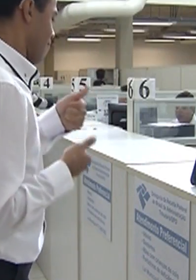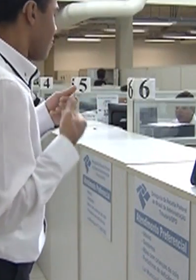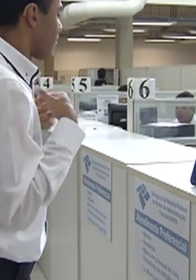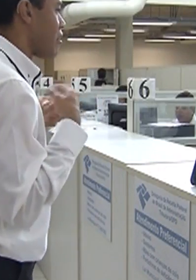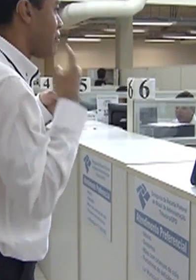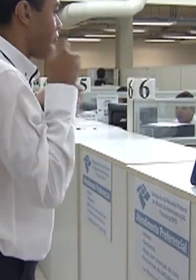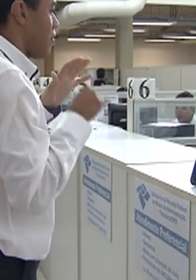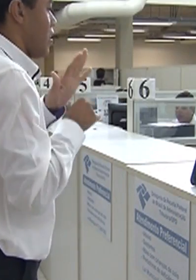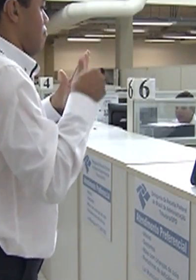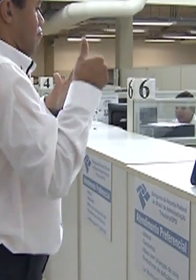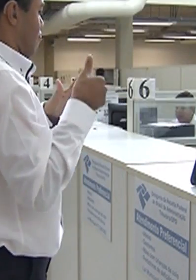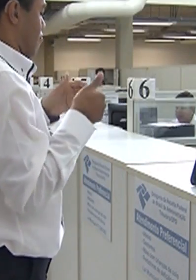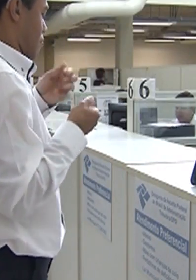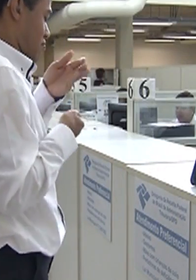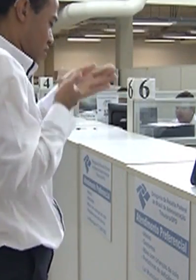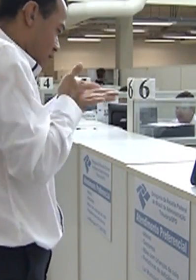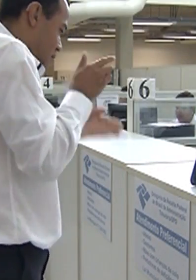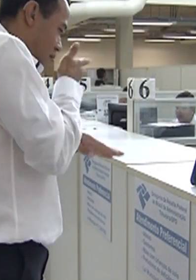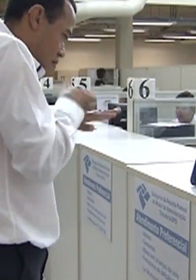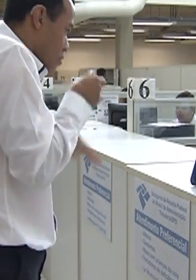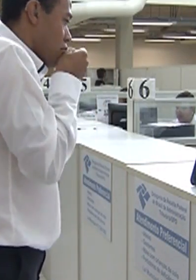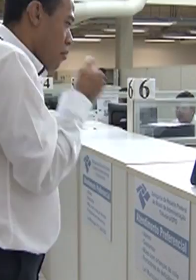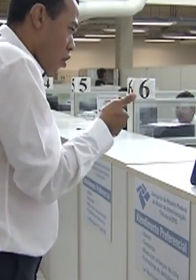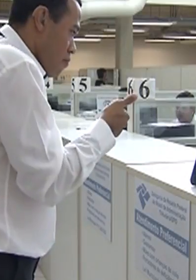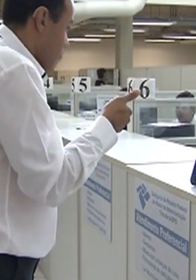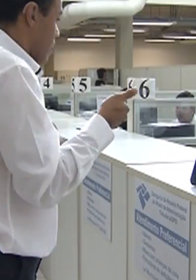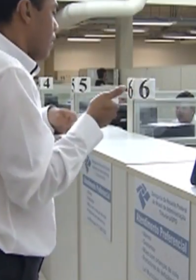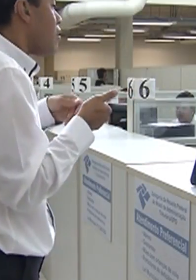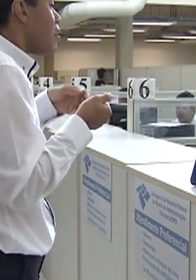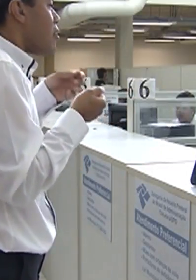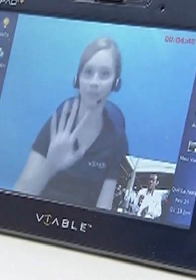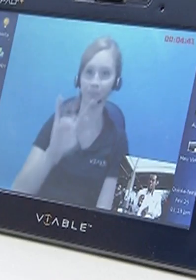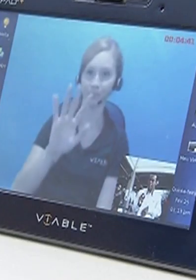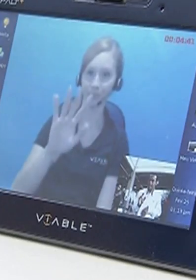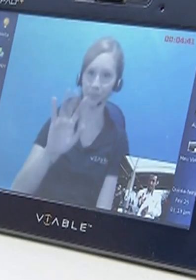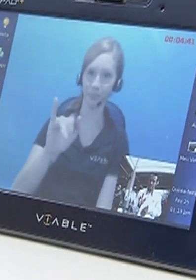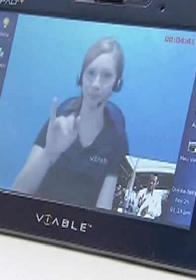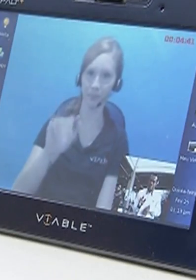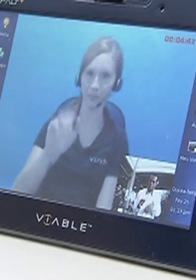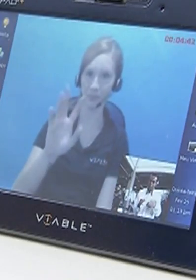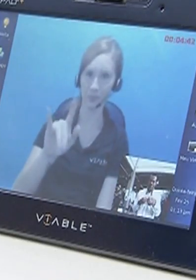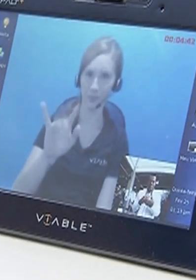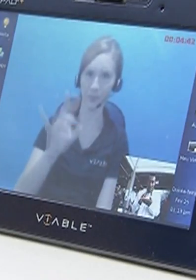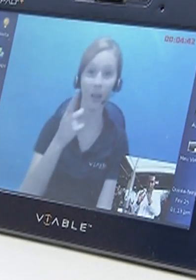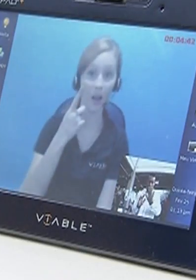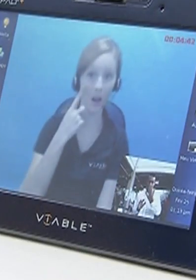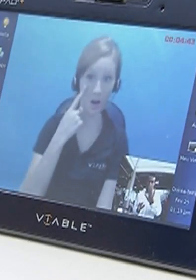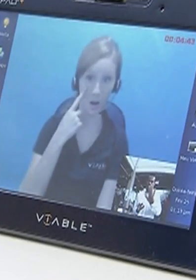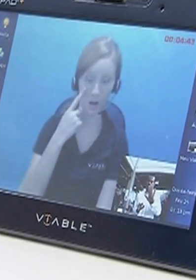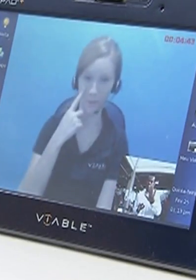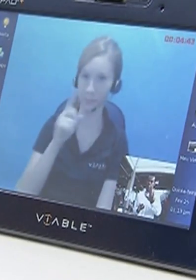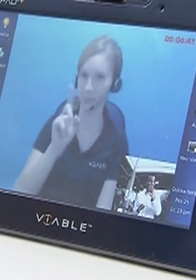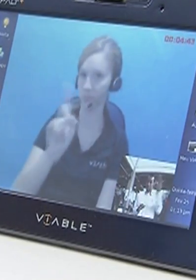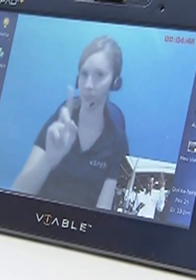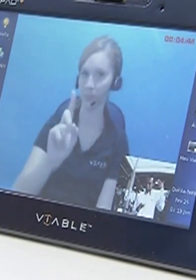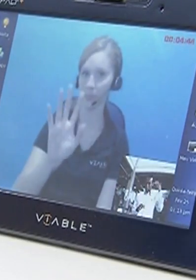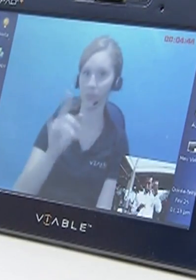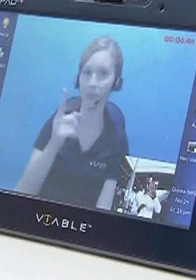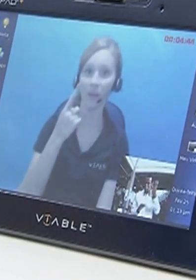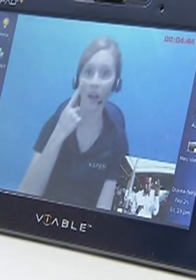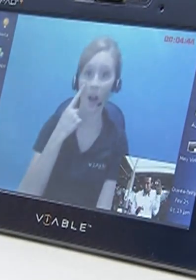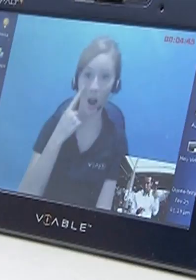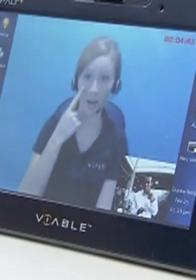Ele permite ao contribuinte se comunicar com funcionários da Receita Federal usando a língua